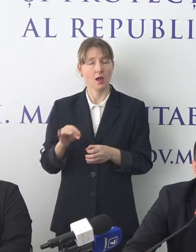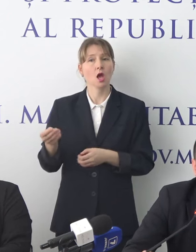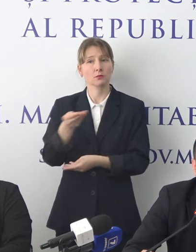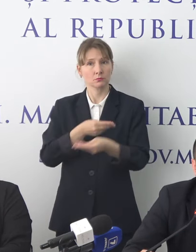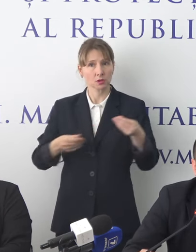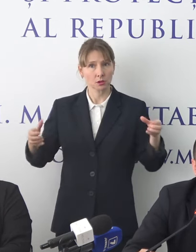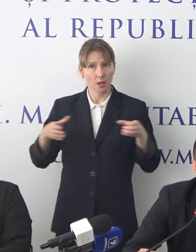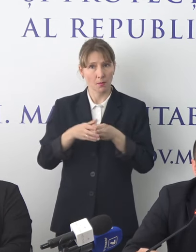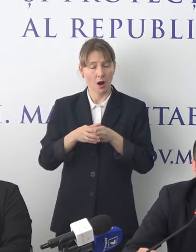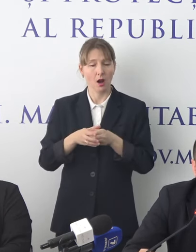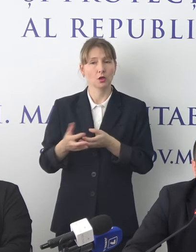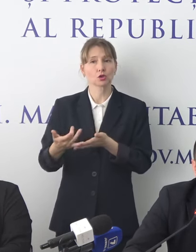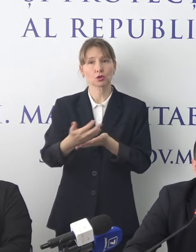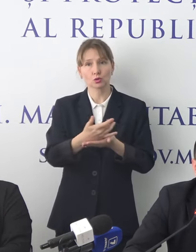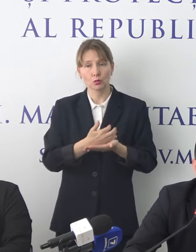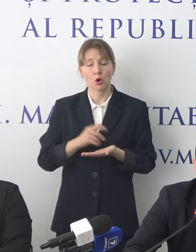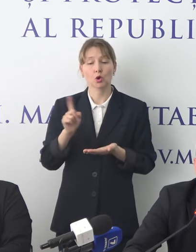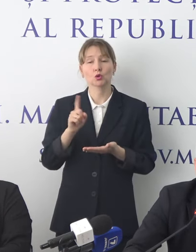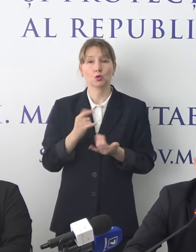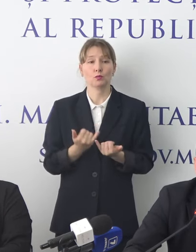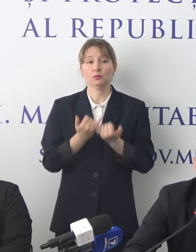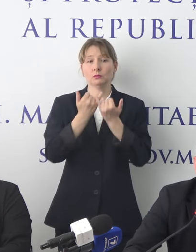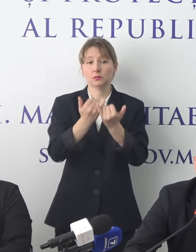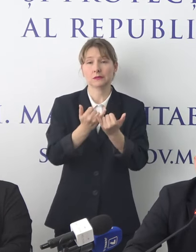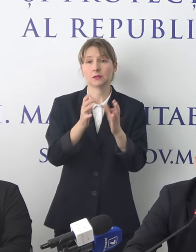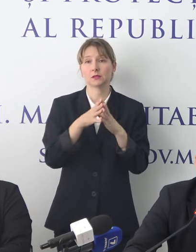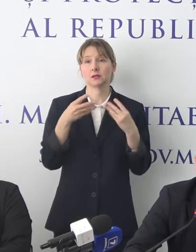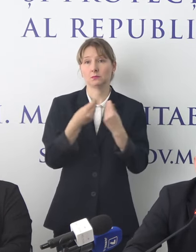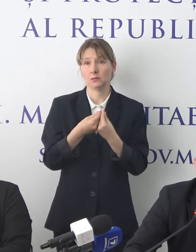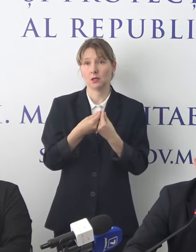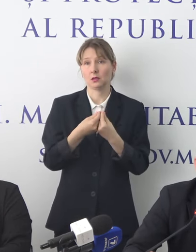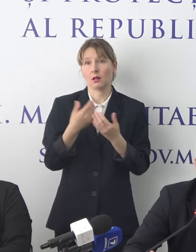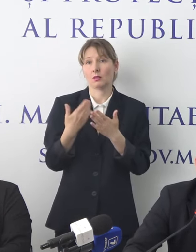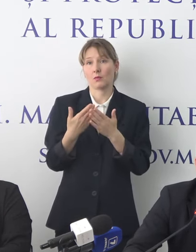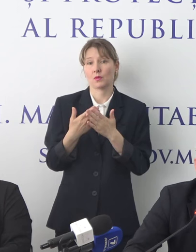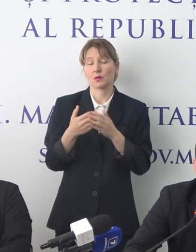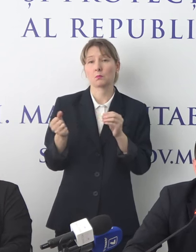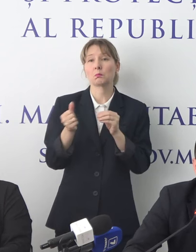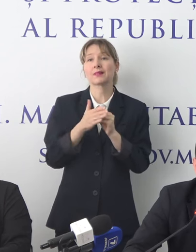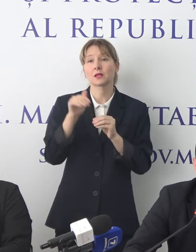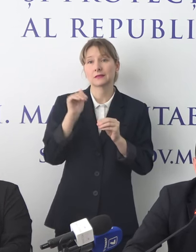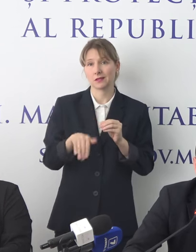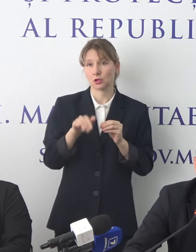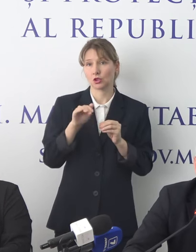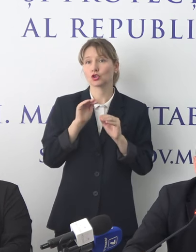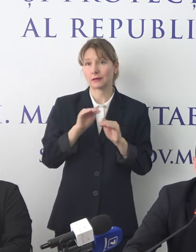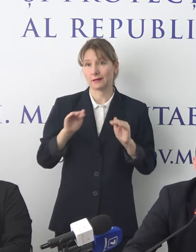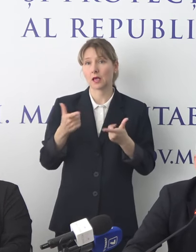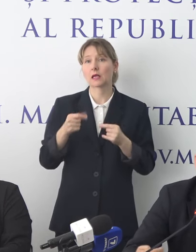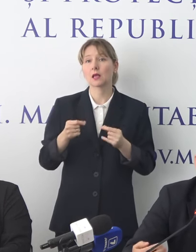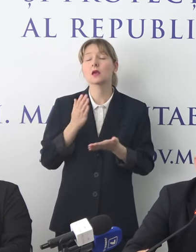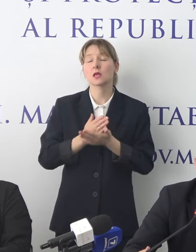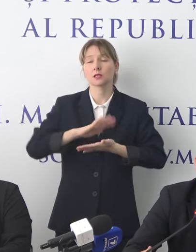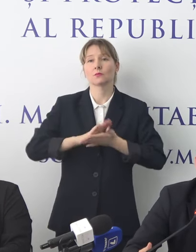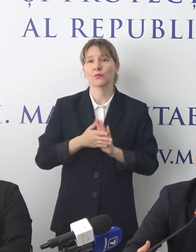a oferi acel sprijin familial pentru aproximativ 15.000 de copii care se află în situații de risc. Deci